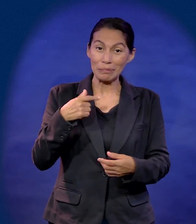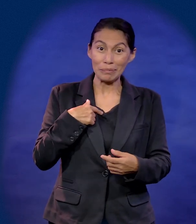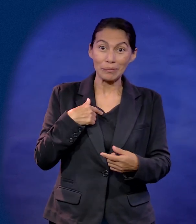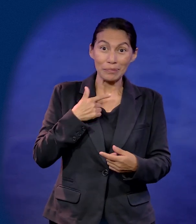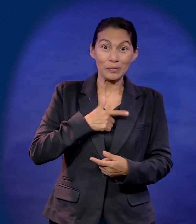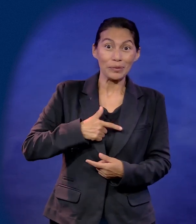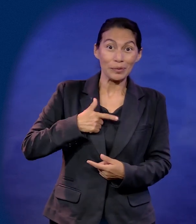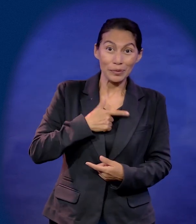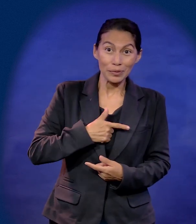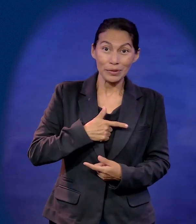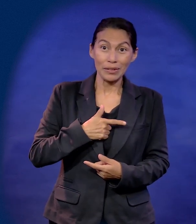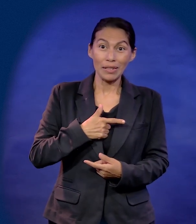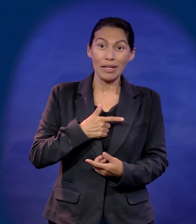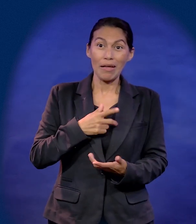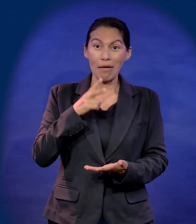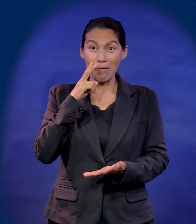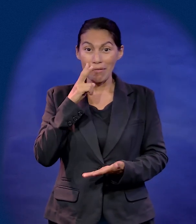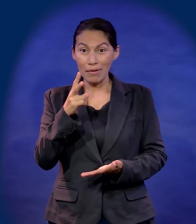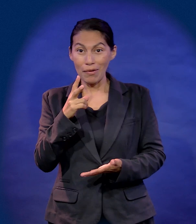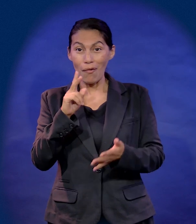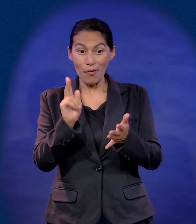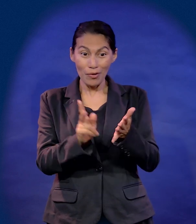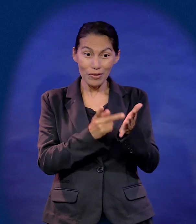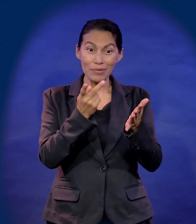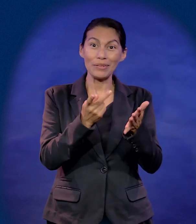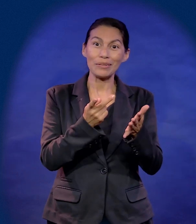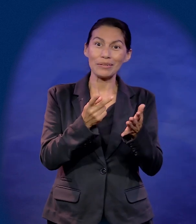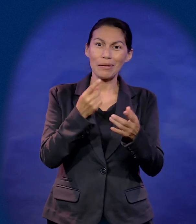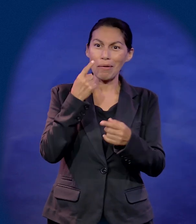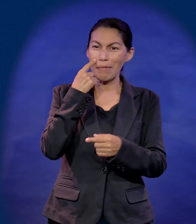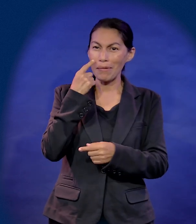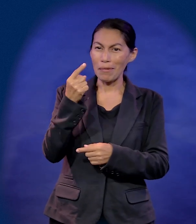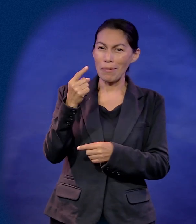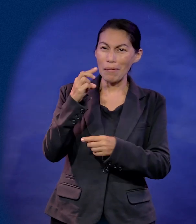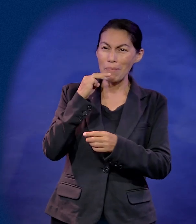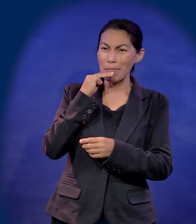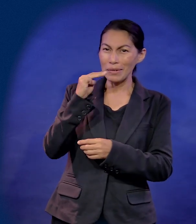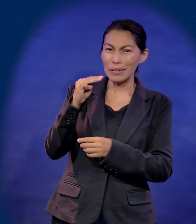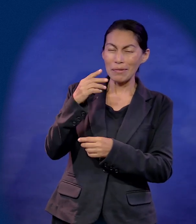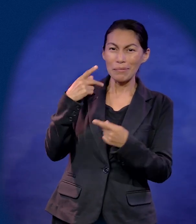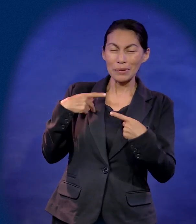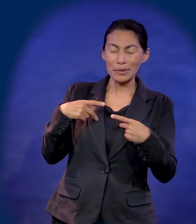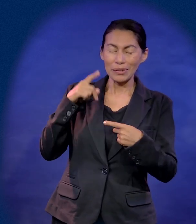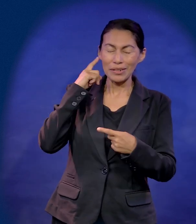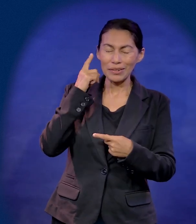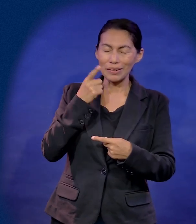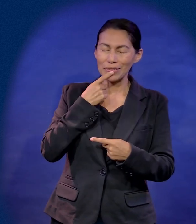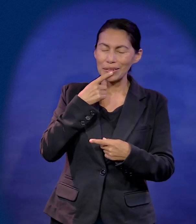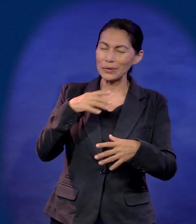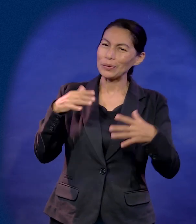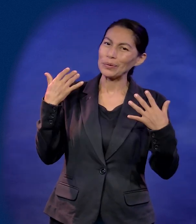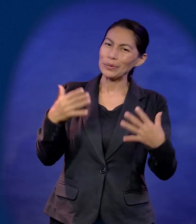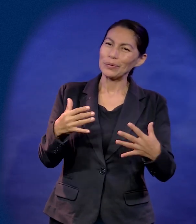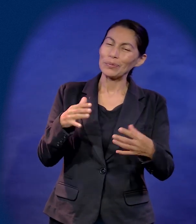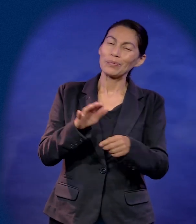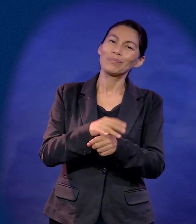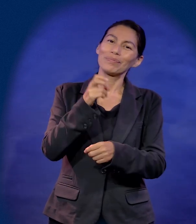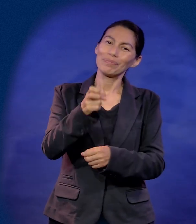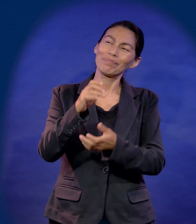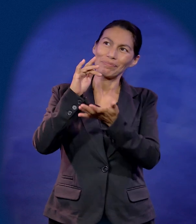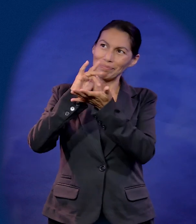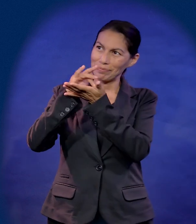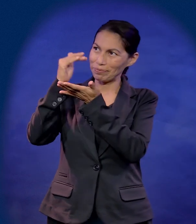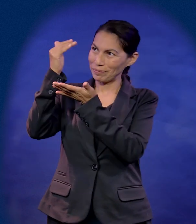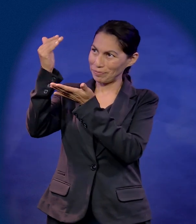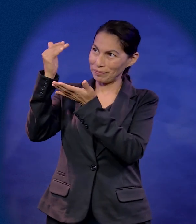y la verdad que me motiva mucho cuando veo una repetición, ver cómo hay mensajes para ellos también.